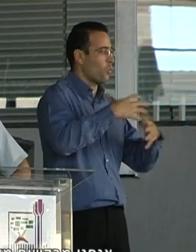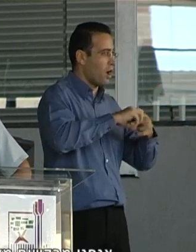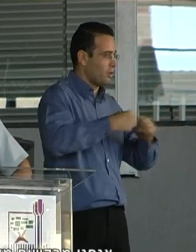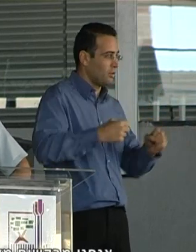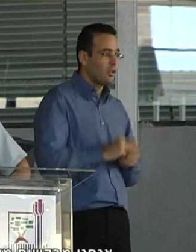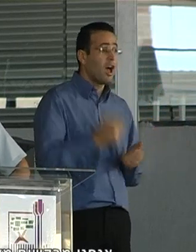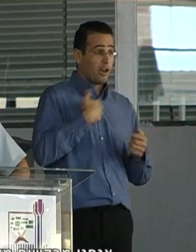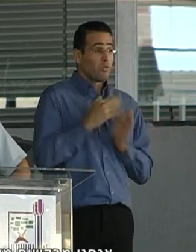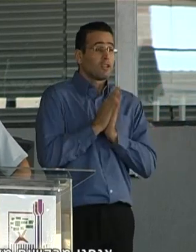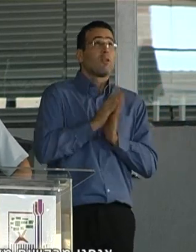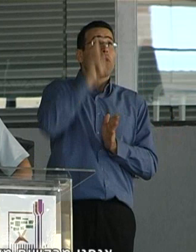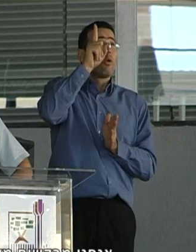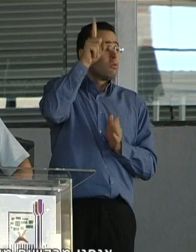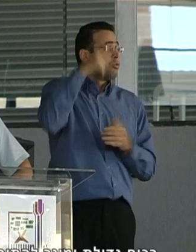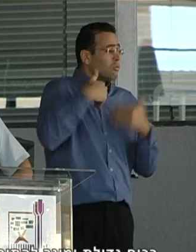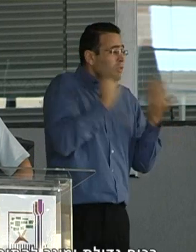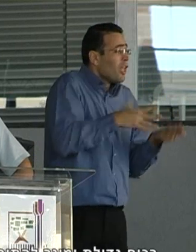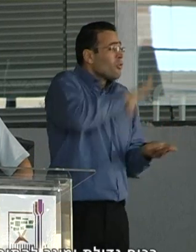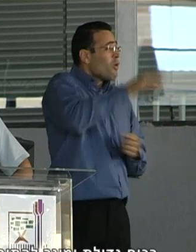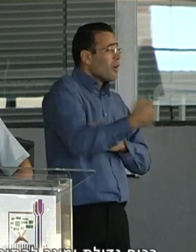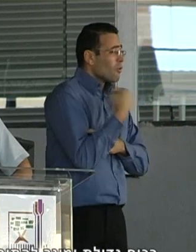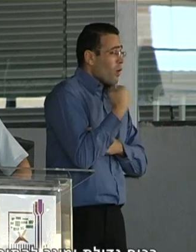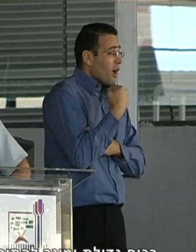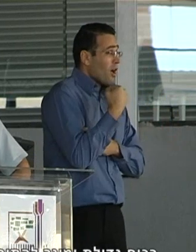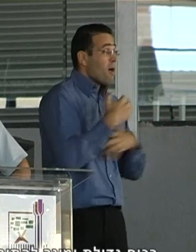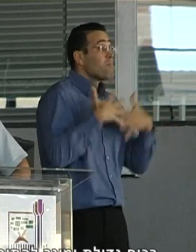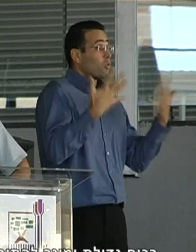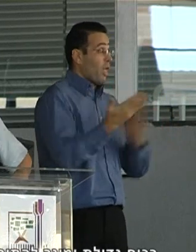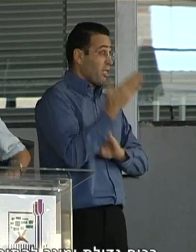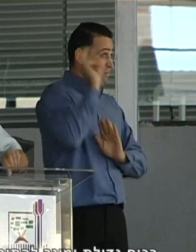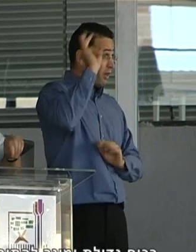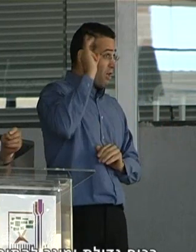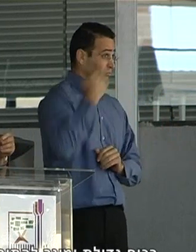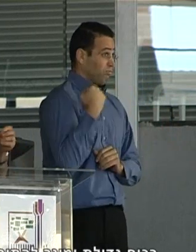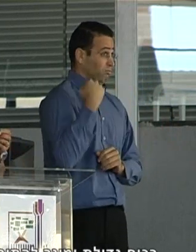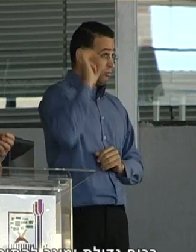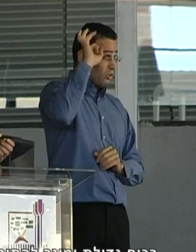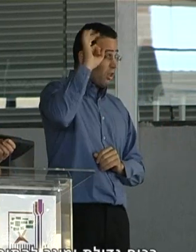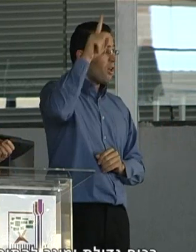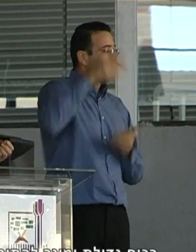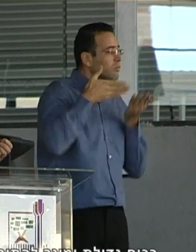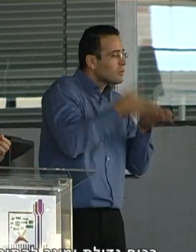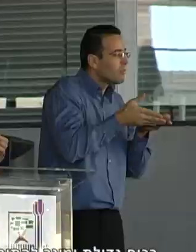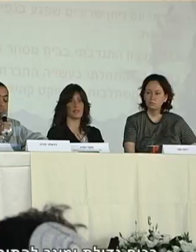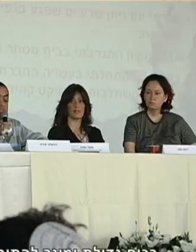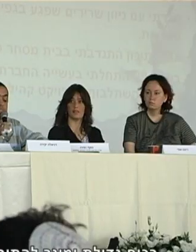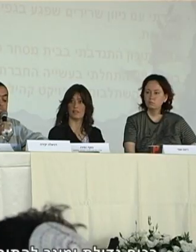את כל הכוח שלו, בכוח גדולת ימינך, להתיר את